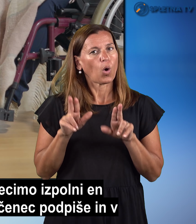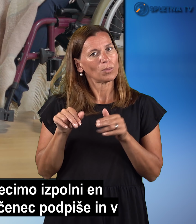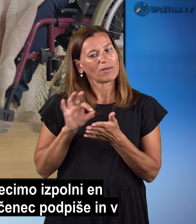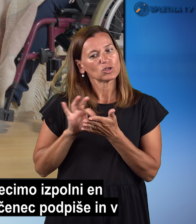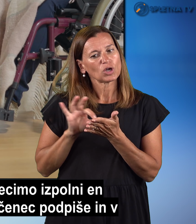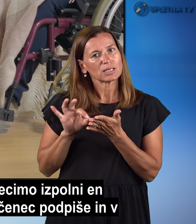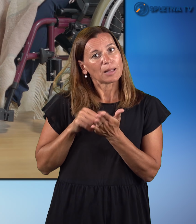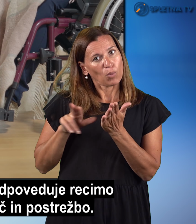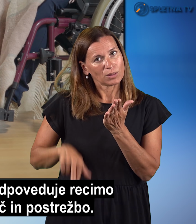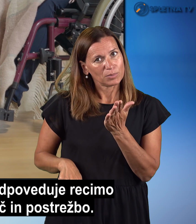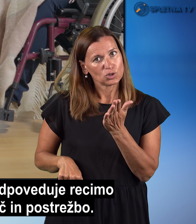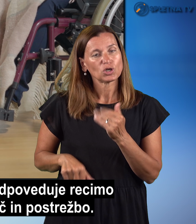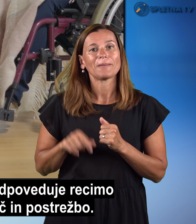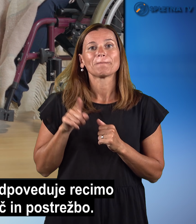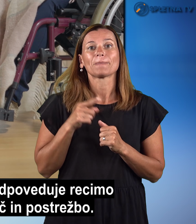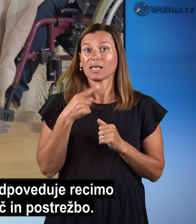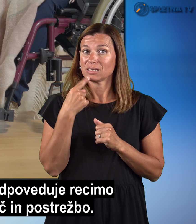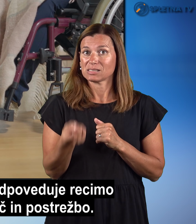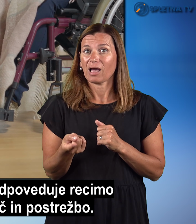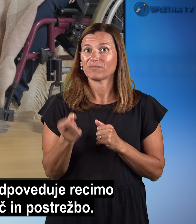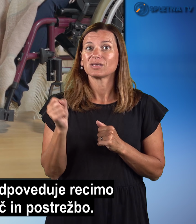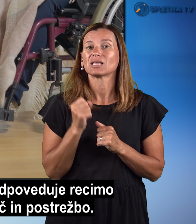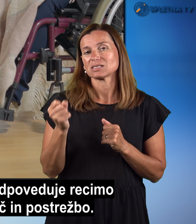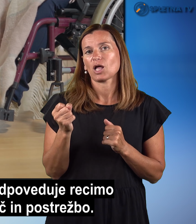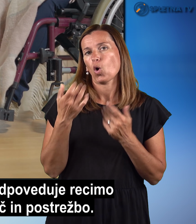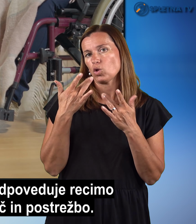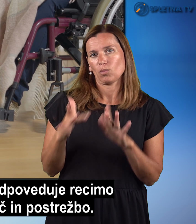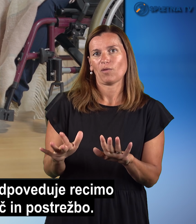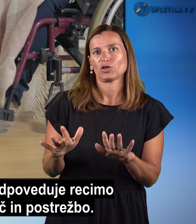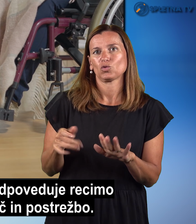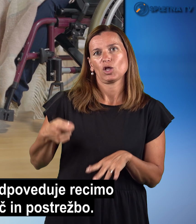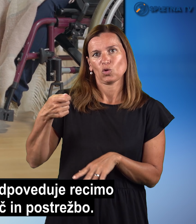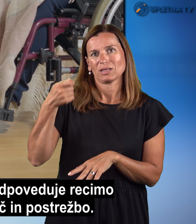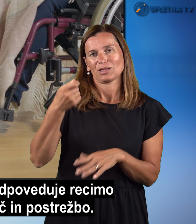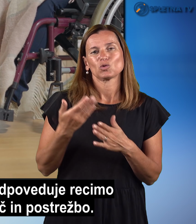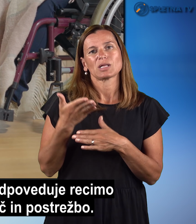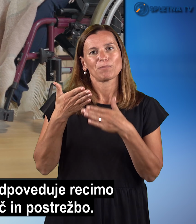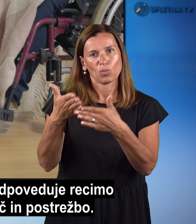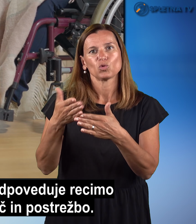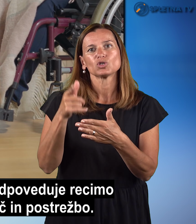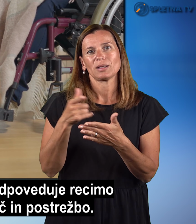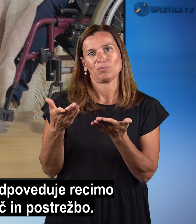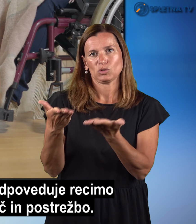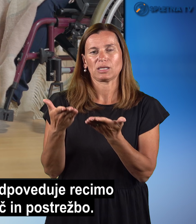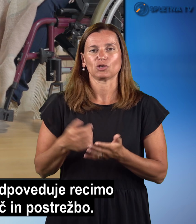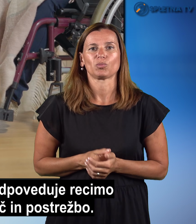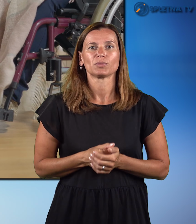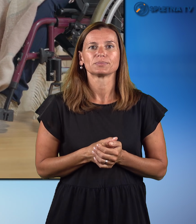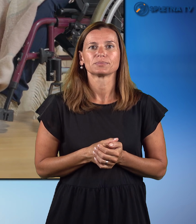upravičenec podpiše, in v bistvu izjavi, da se odpoveduje recimo dodatku za pomoč in postrežbo.